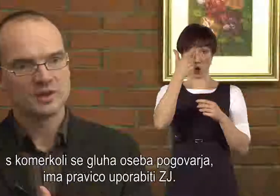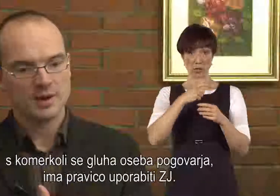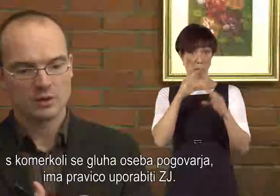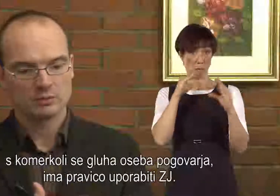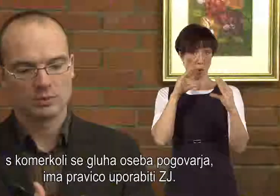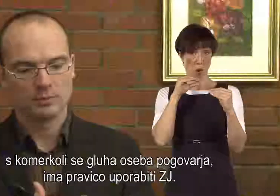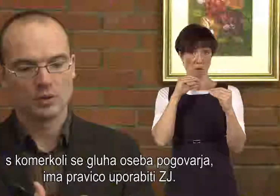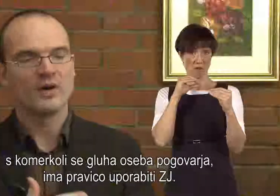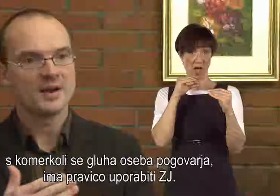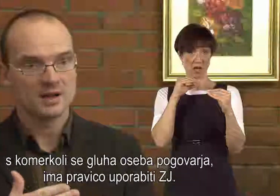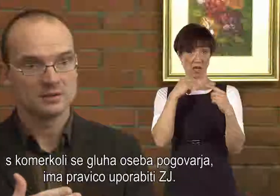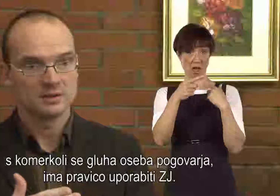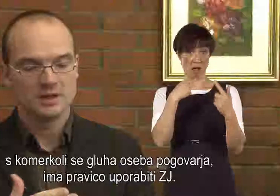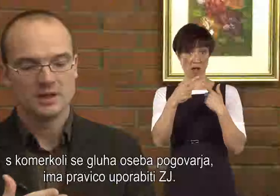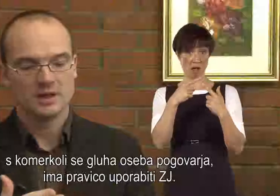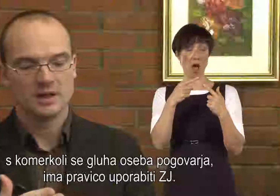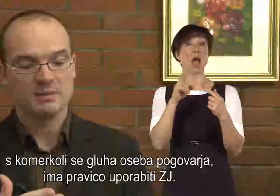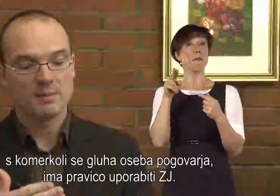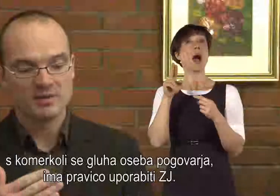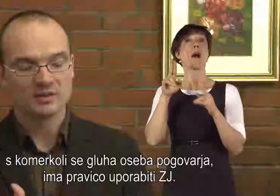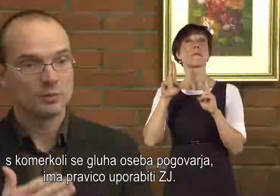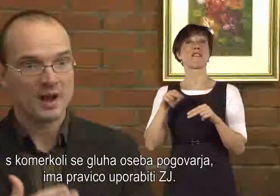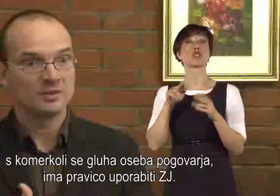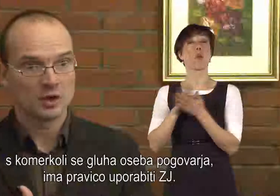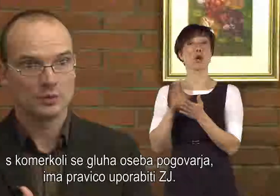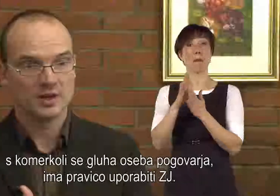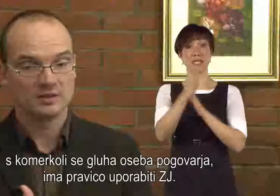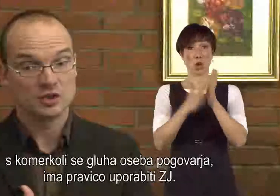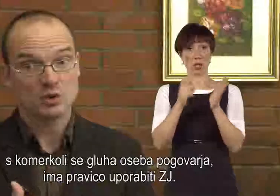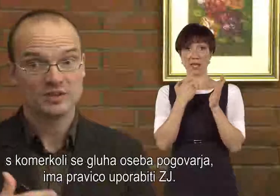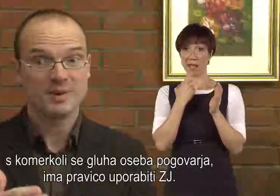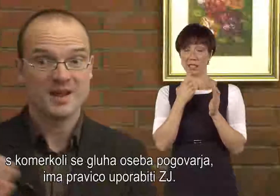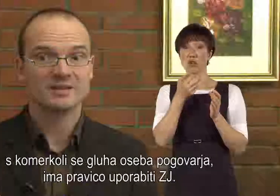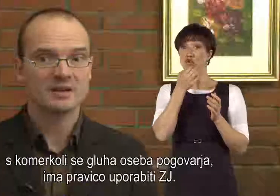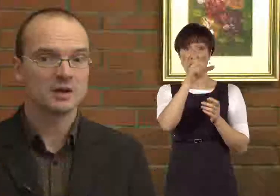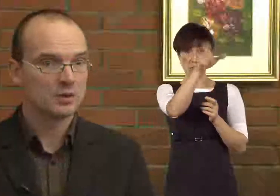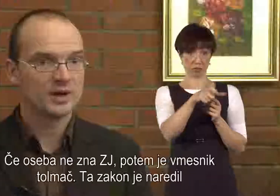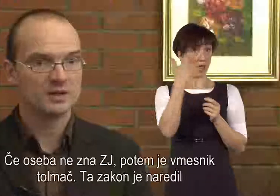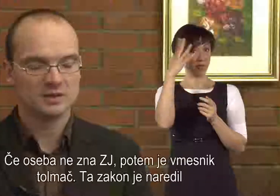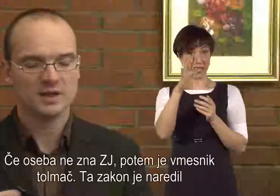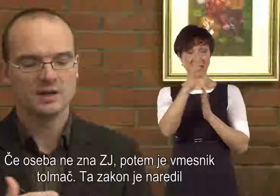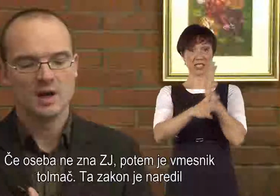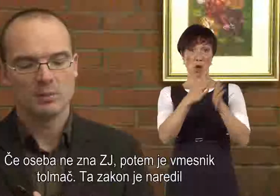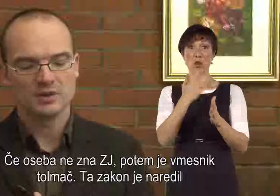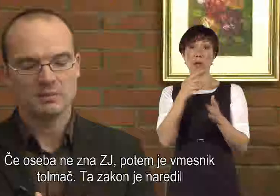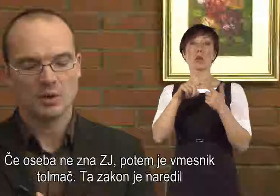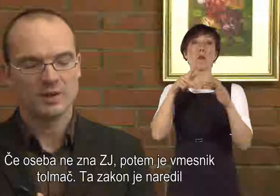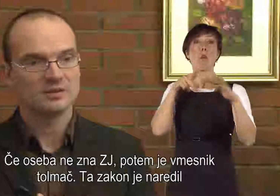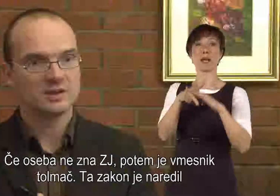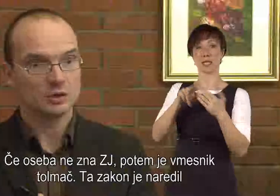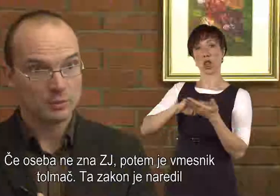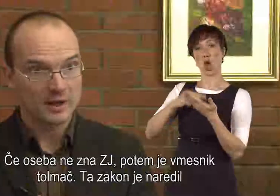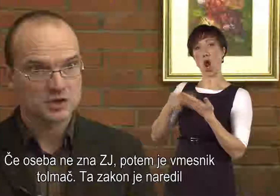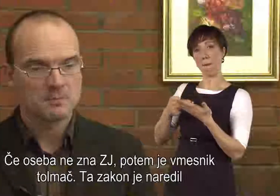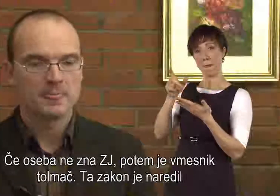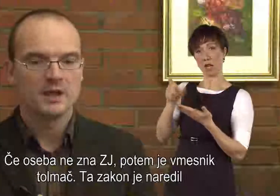gluha oseba pogovarja, ima pravico, da se uporabi znakovni jezik. Če oseba ne zna znakovnega jezika, potem je